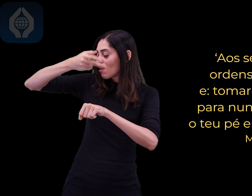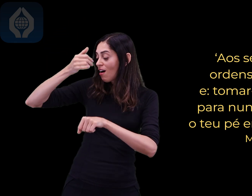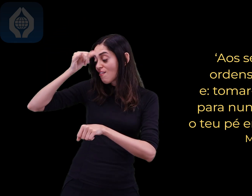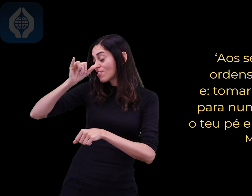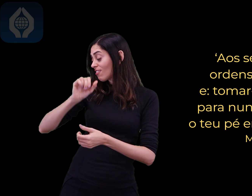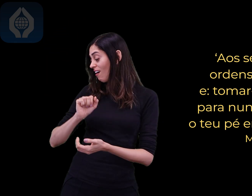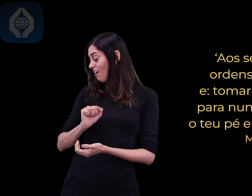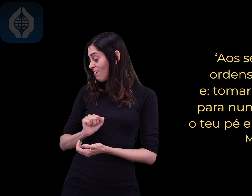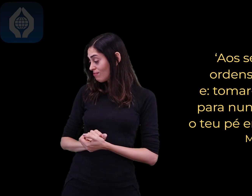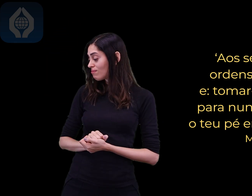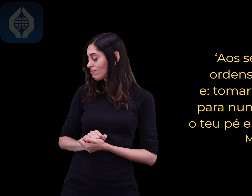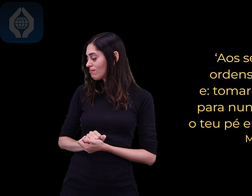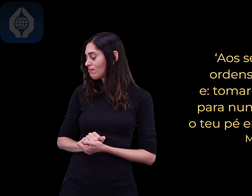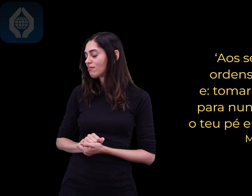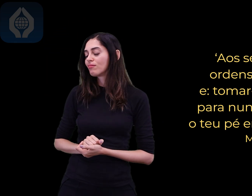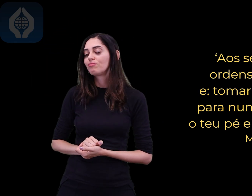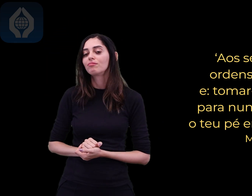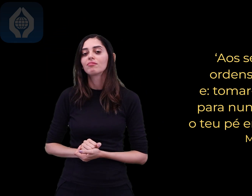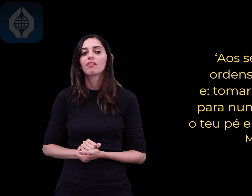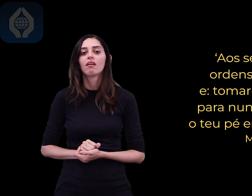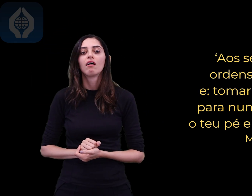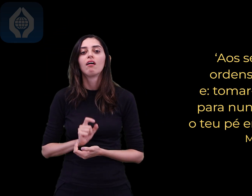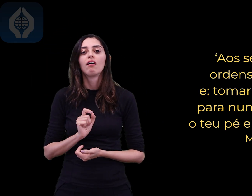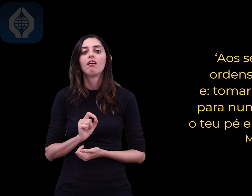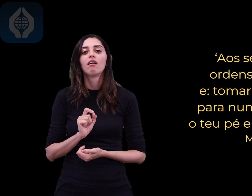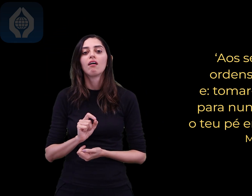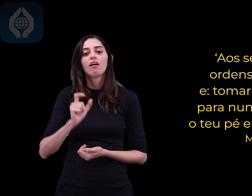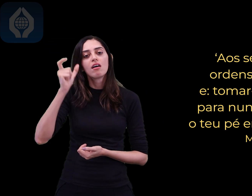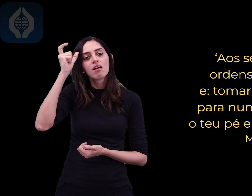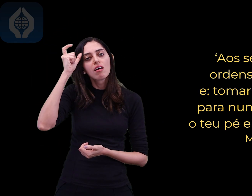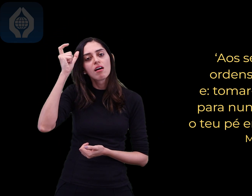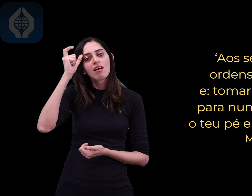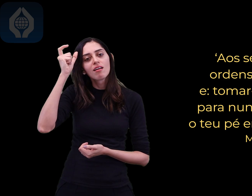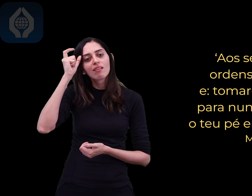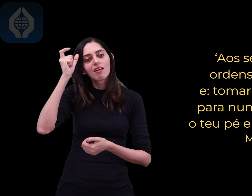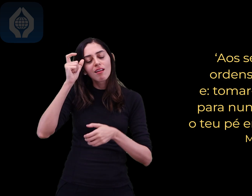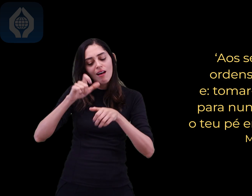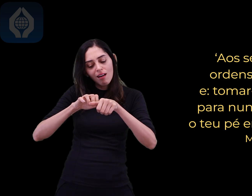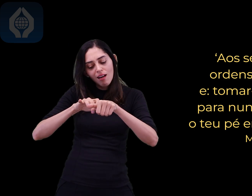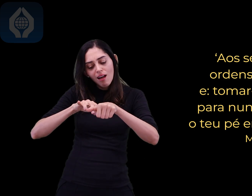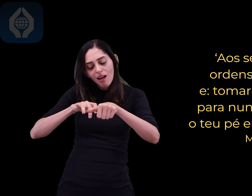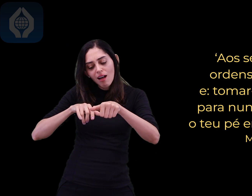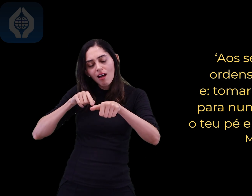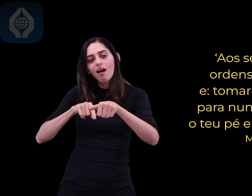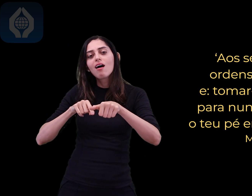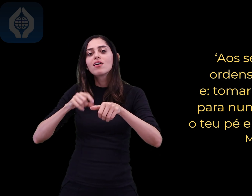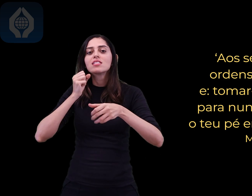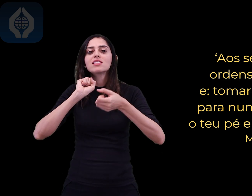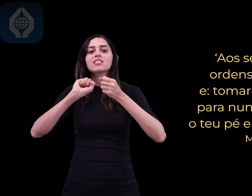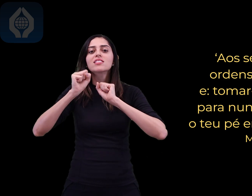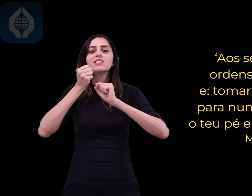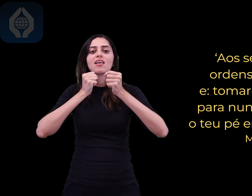alguma pedra. Satanás estava citando porções do Salmo 91, 11 e